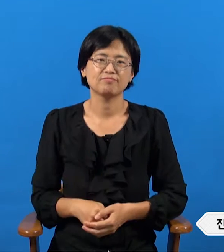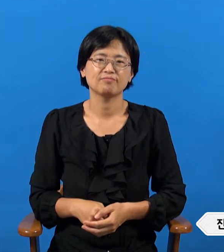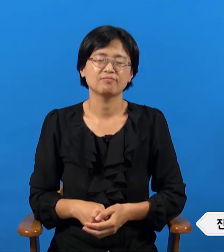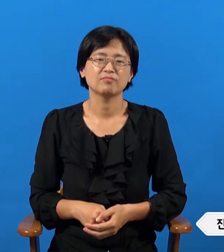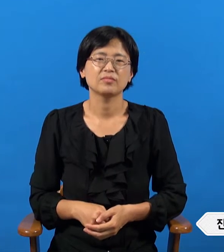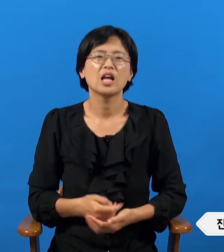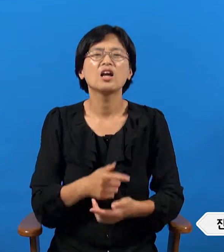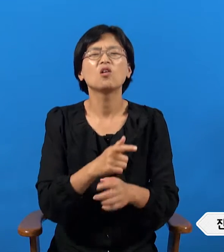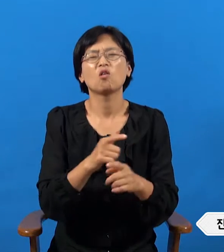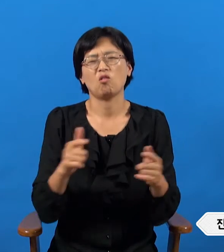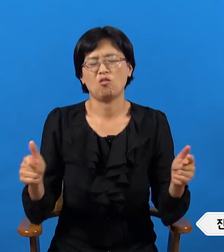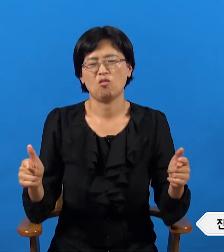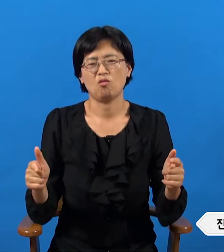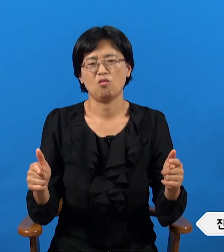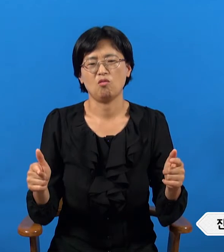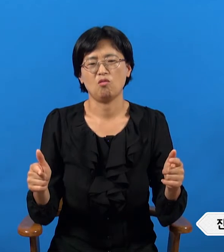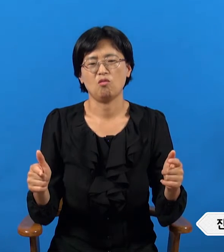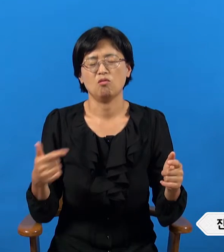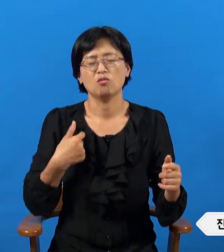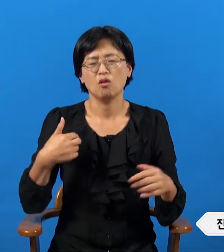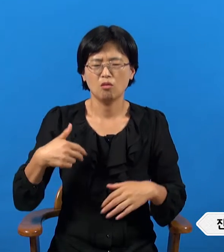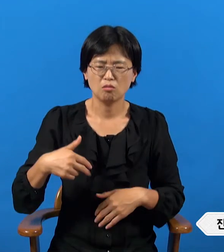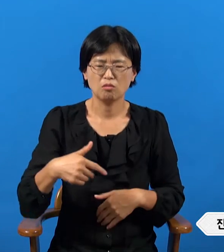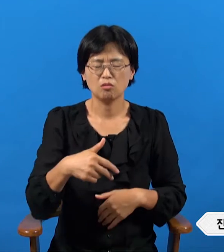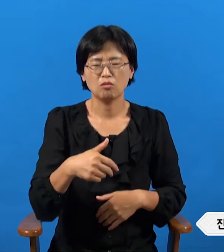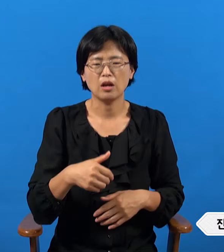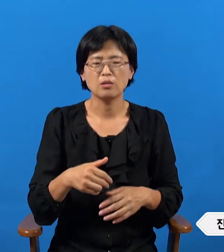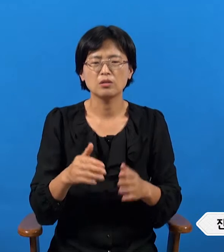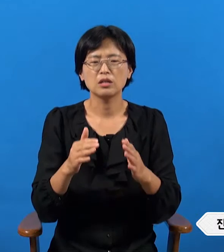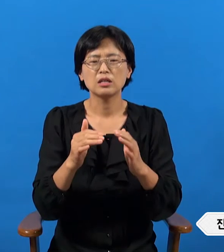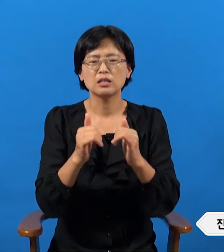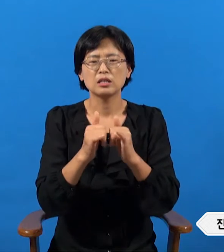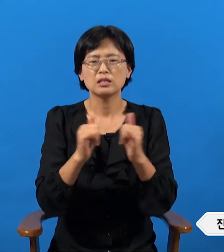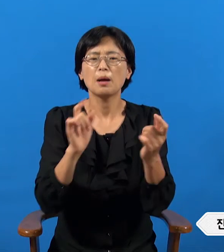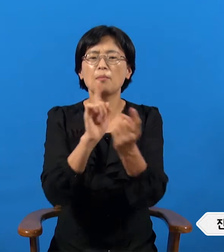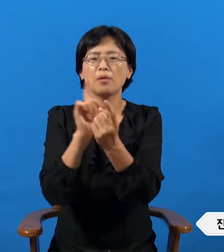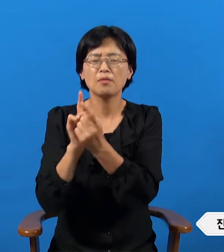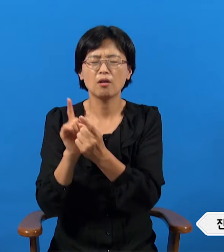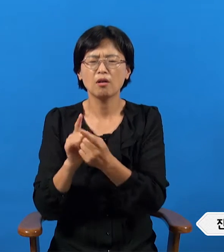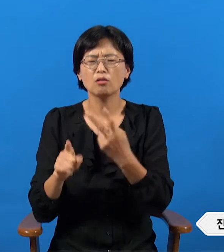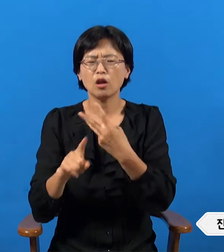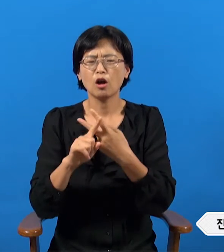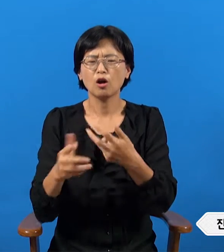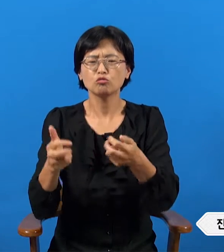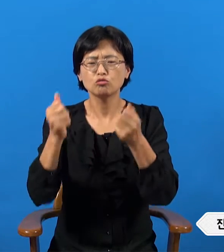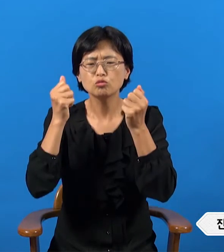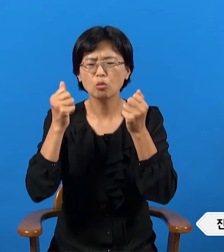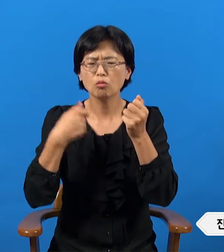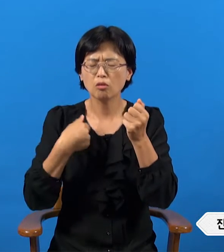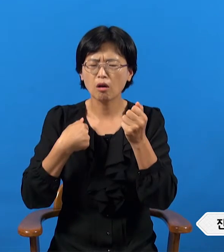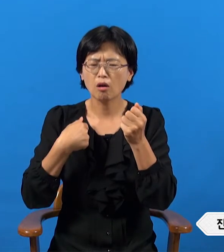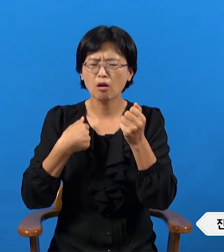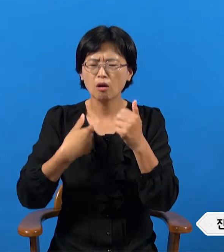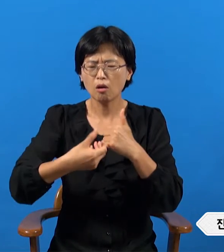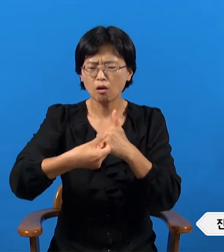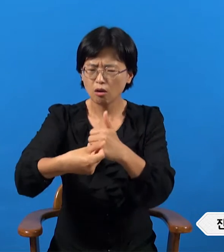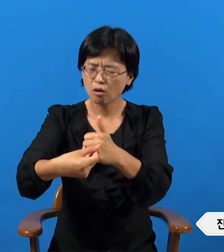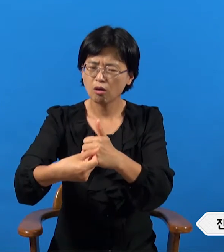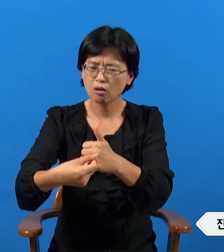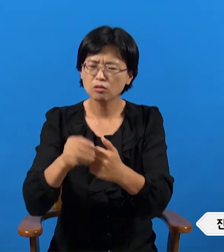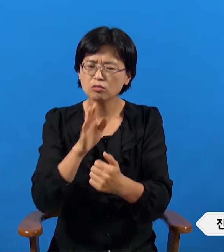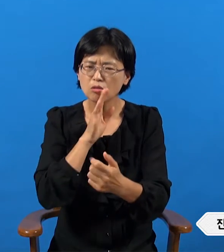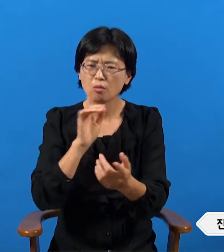합니다. 그런데 정말 중졸인 것을 사람들이 알면 어떡하나, 중졸인 나를 사람들이 정말 초청하기를